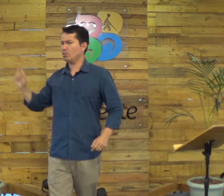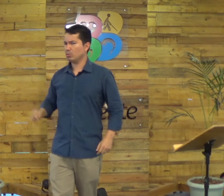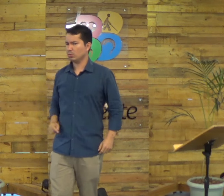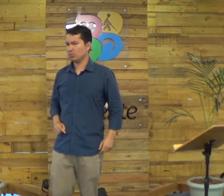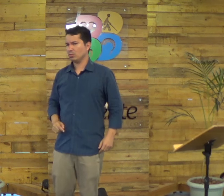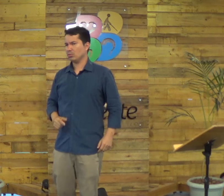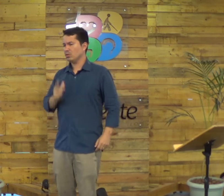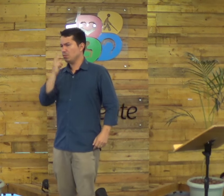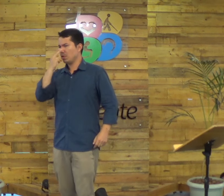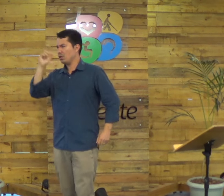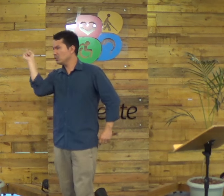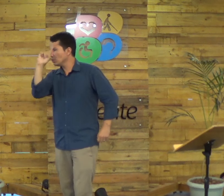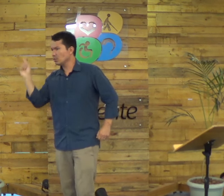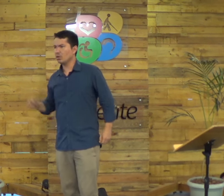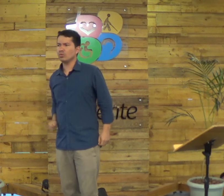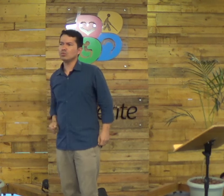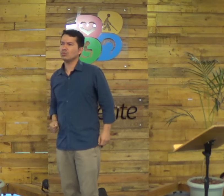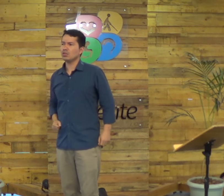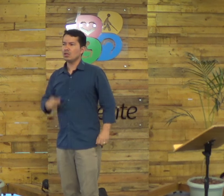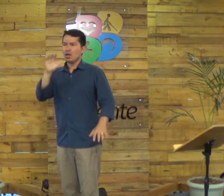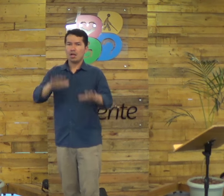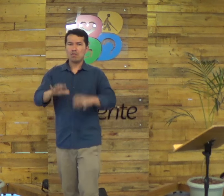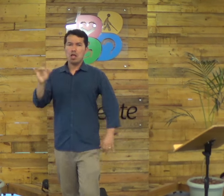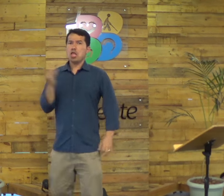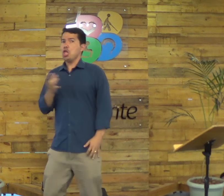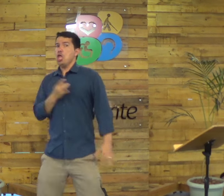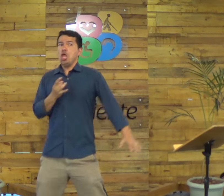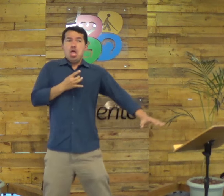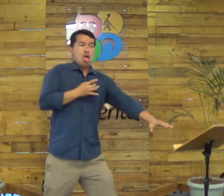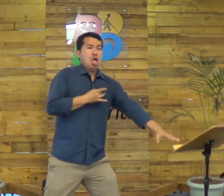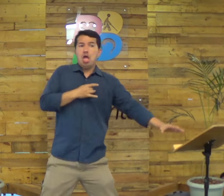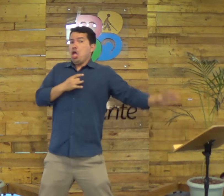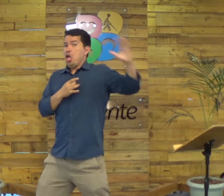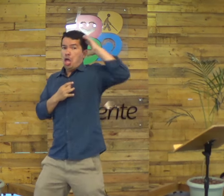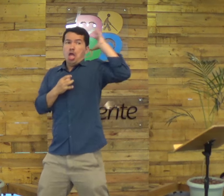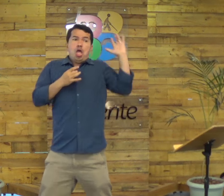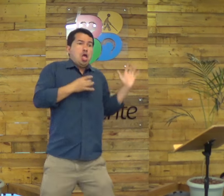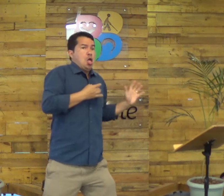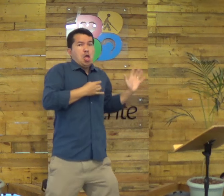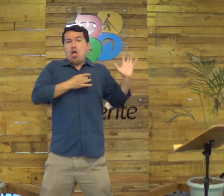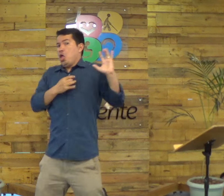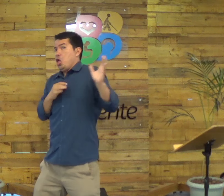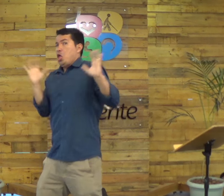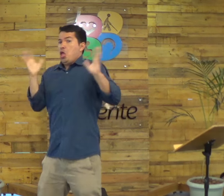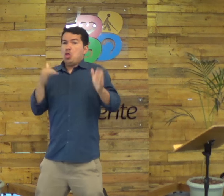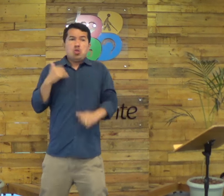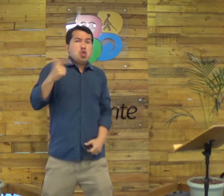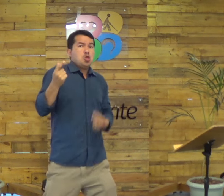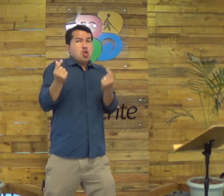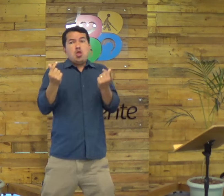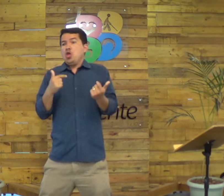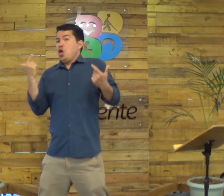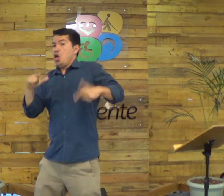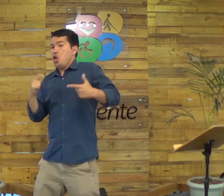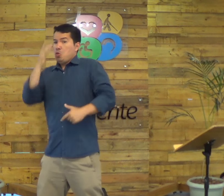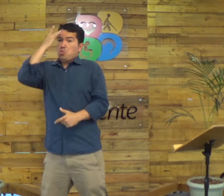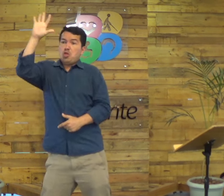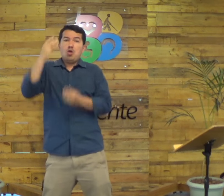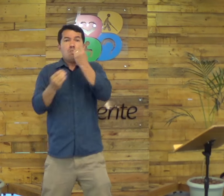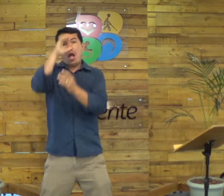Porque parece que não, eu acho que não, porque às vezes, eu com medo, aí eu não sei o que eu vou fazer, posso tratar, me fez, é complicado, não tenho nada,